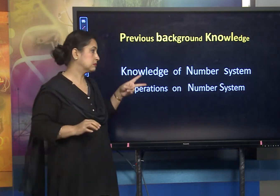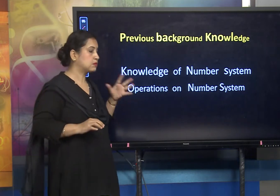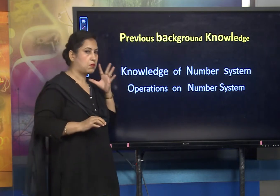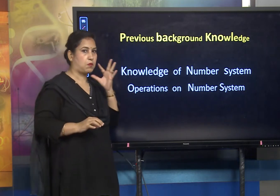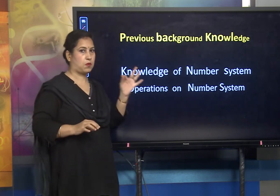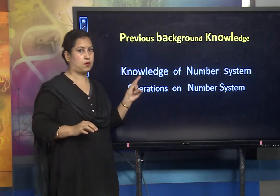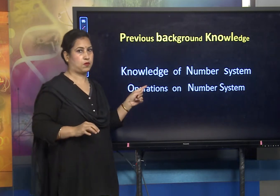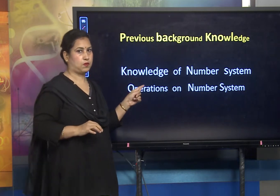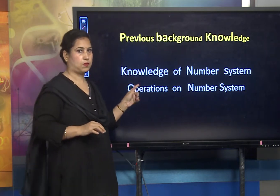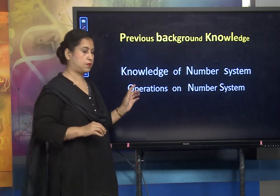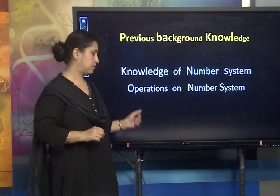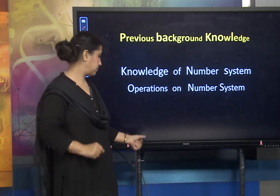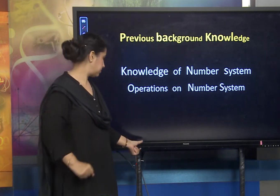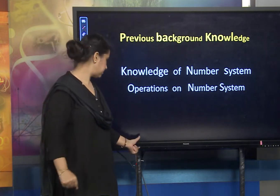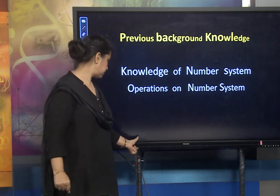दोनों बातें पता होंगी।